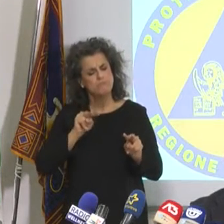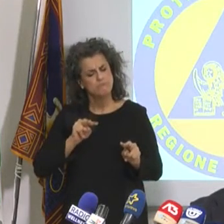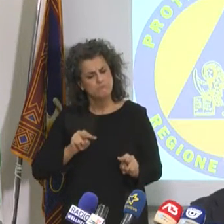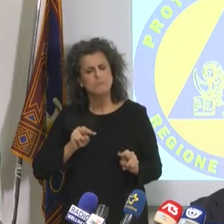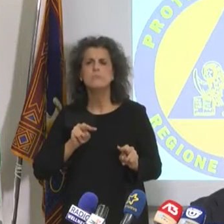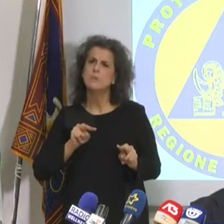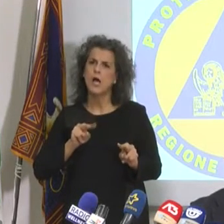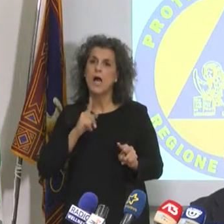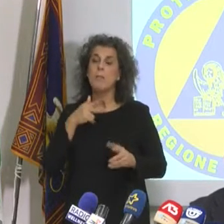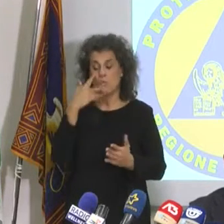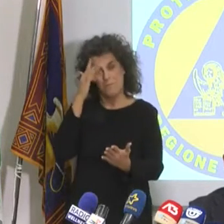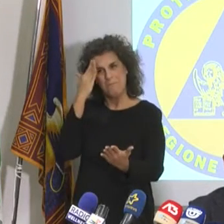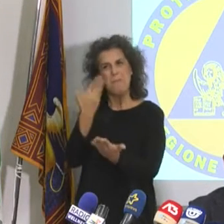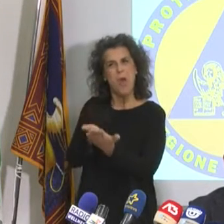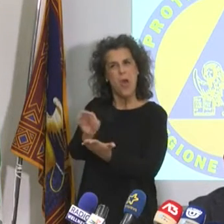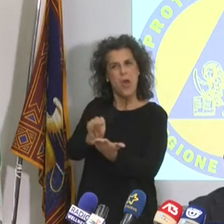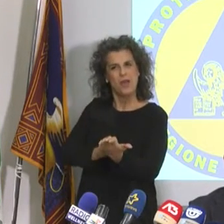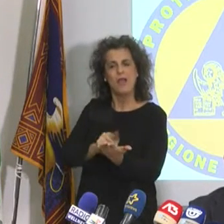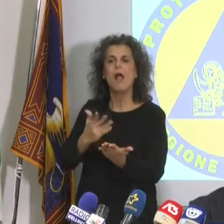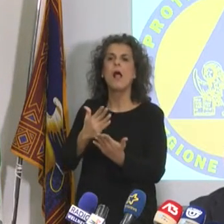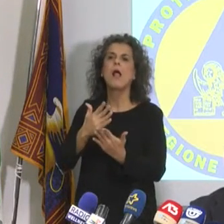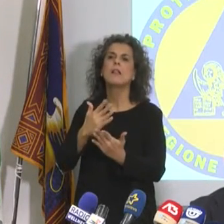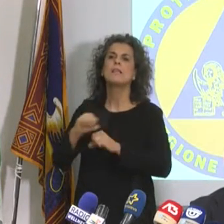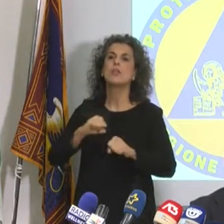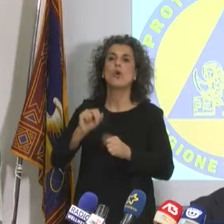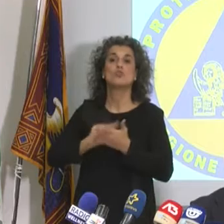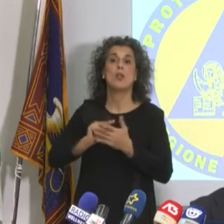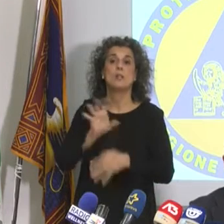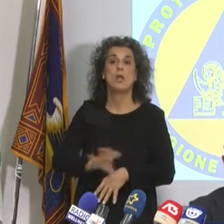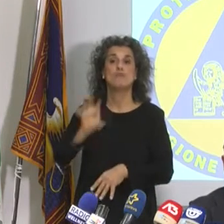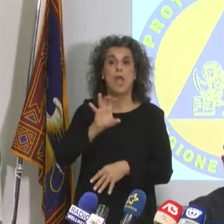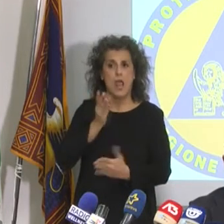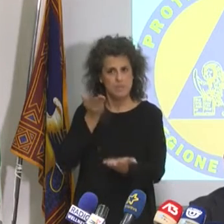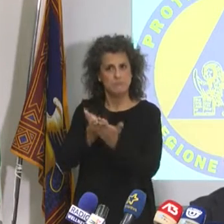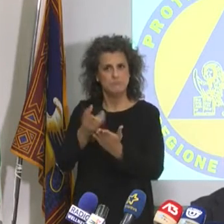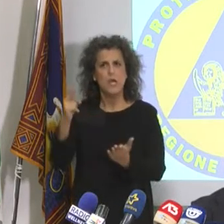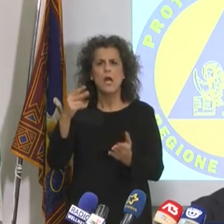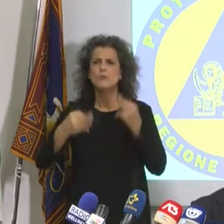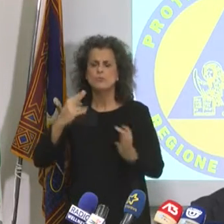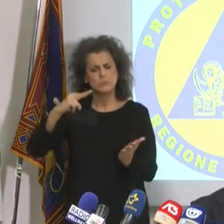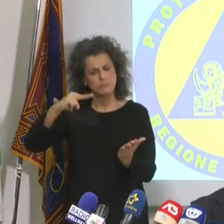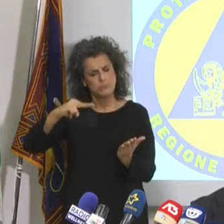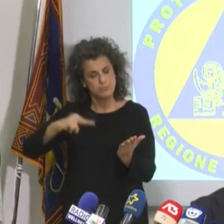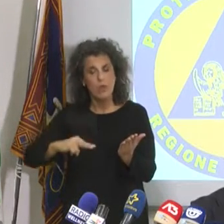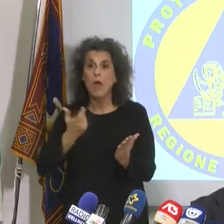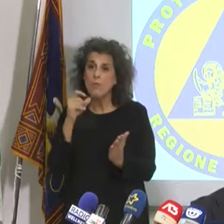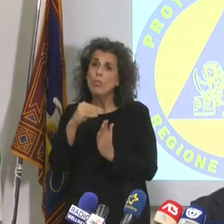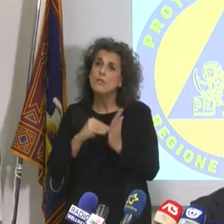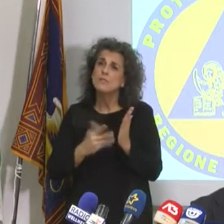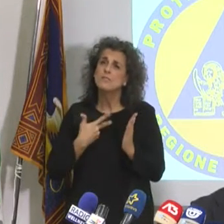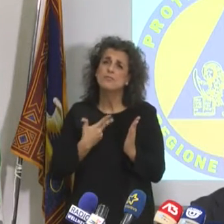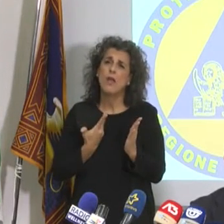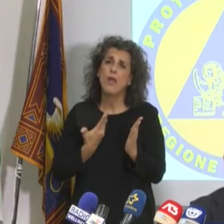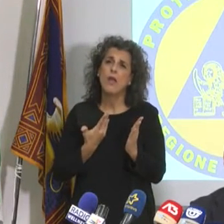scolastico regionale e penso che le motivazioni ci siano state tutte è l'ulteriore dimostrazione che qui non si fanno le